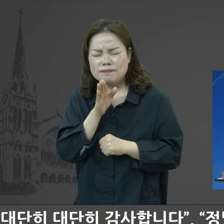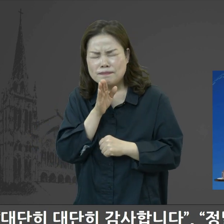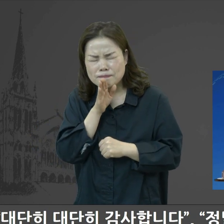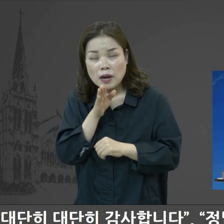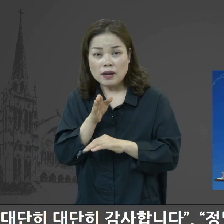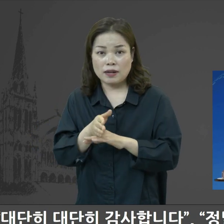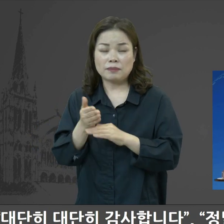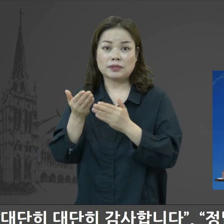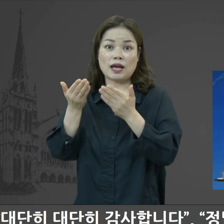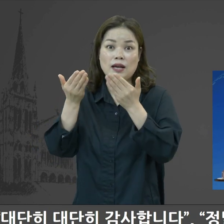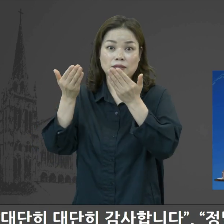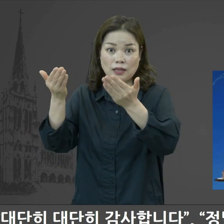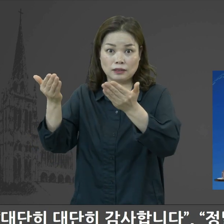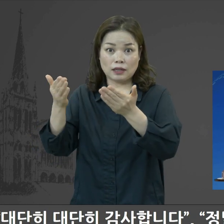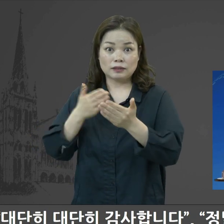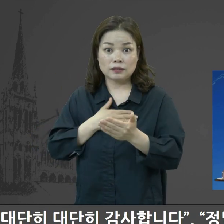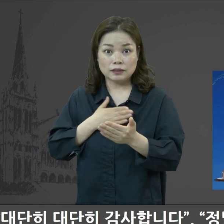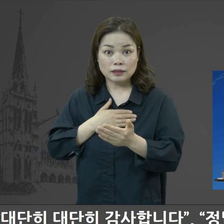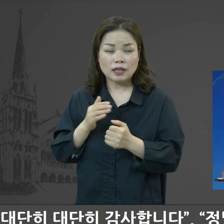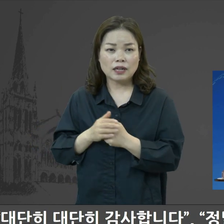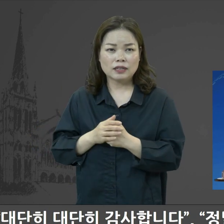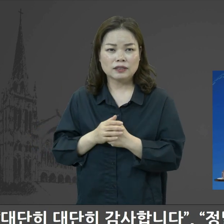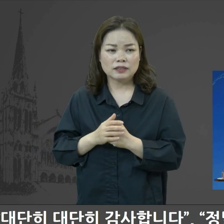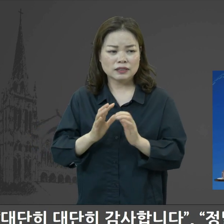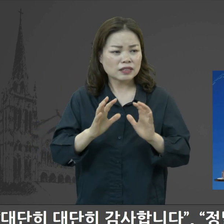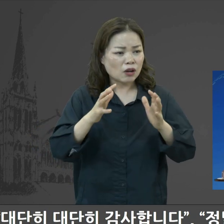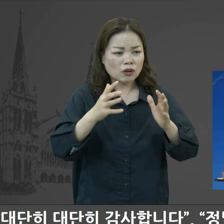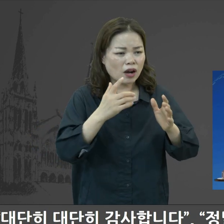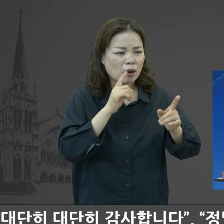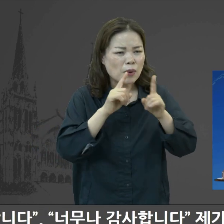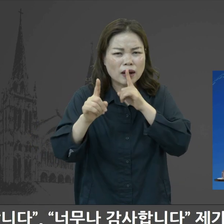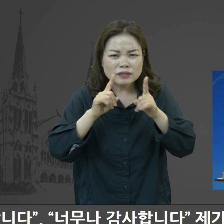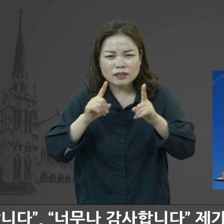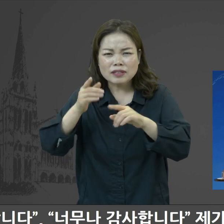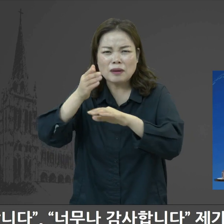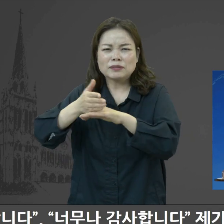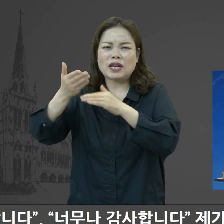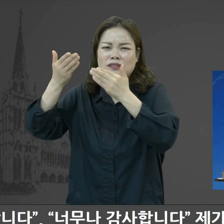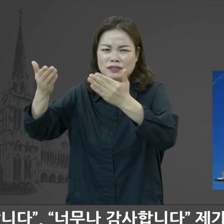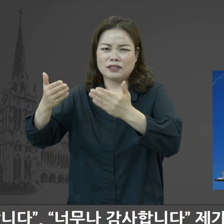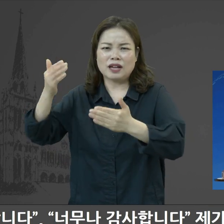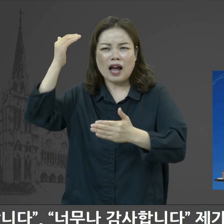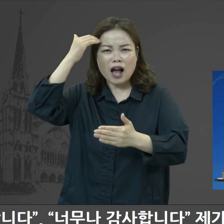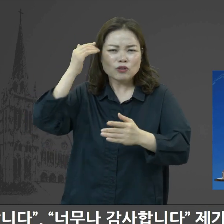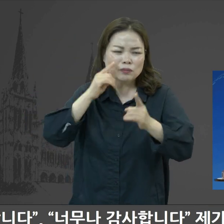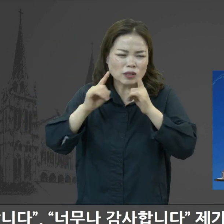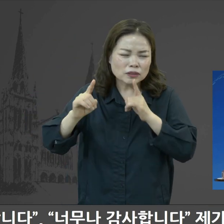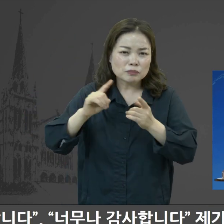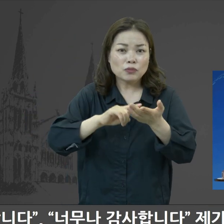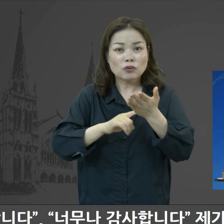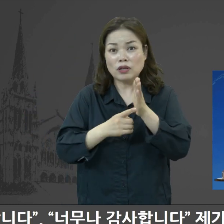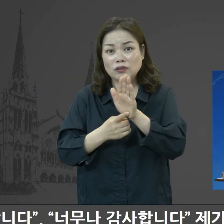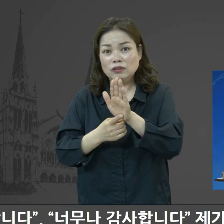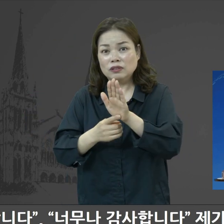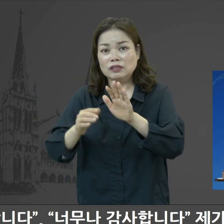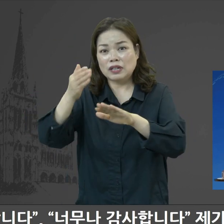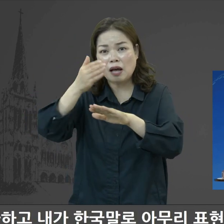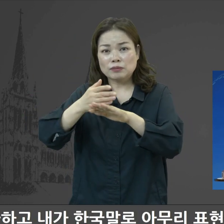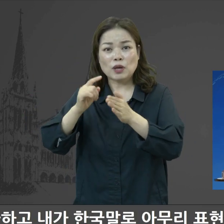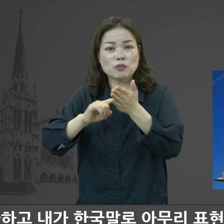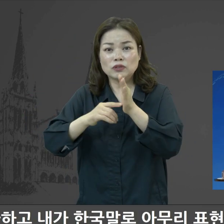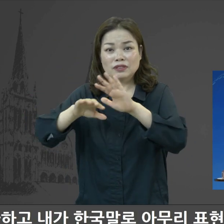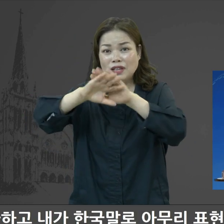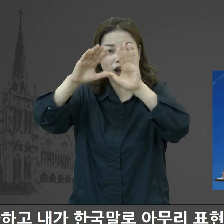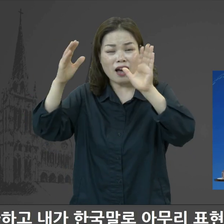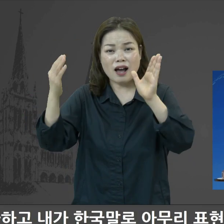감사합니다. 너무너무 감사합니다. 제가 아는 세계 각국 외국어로 다 감사하고 내가 한국말로 아무리 표현을 해도요, 그 감사가 다